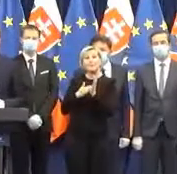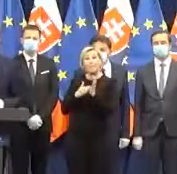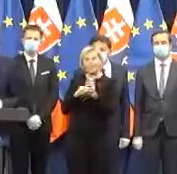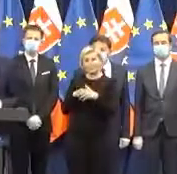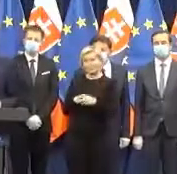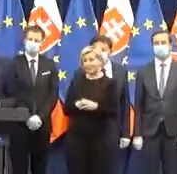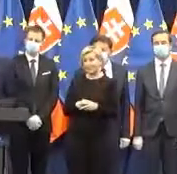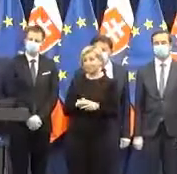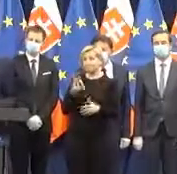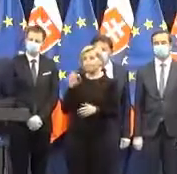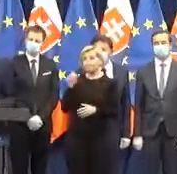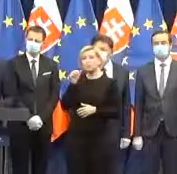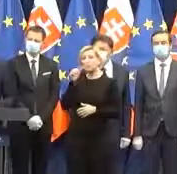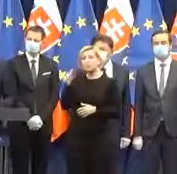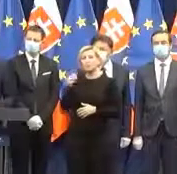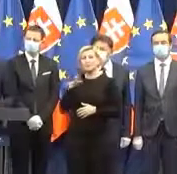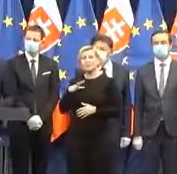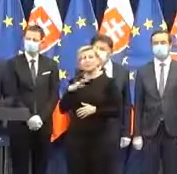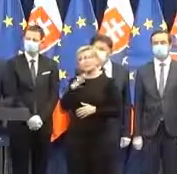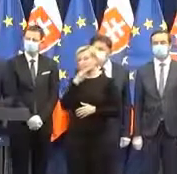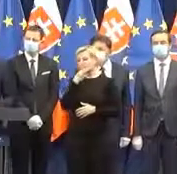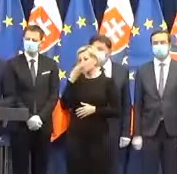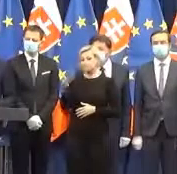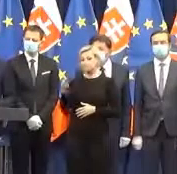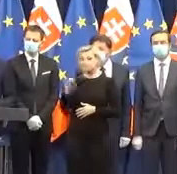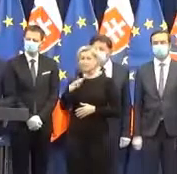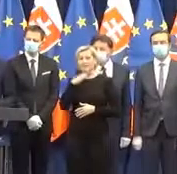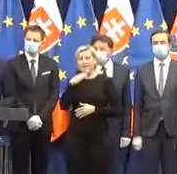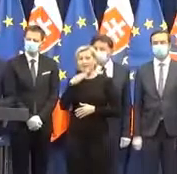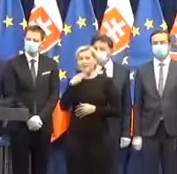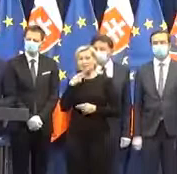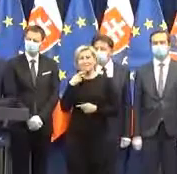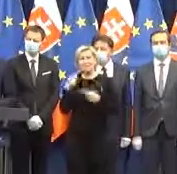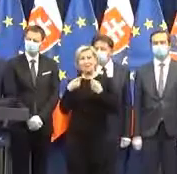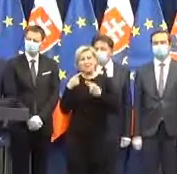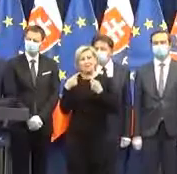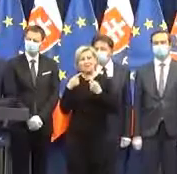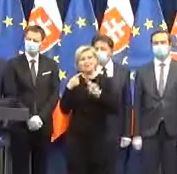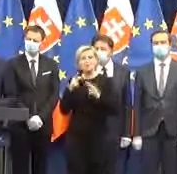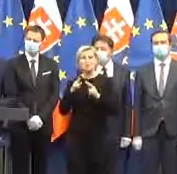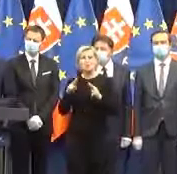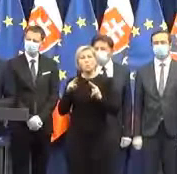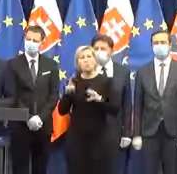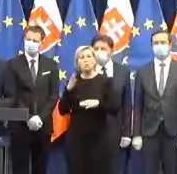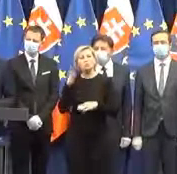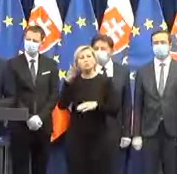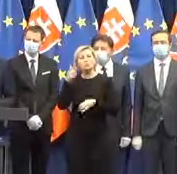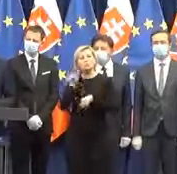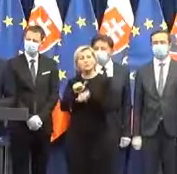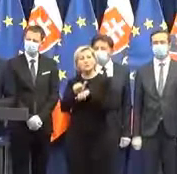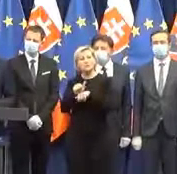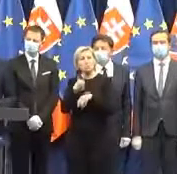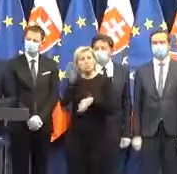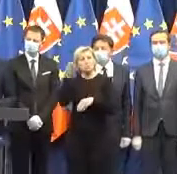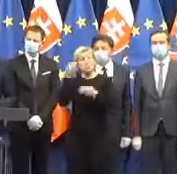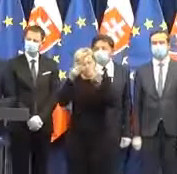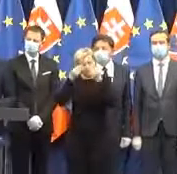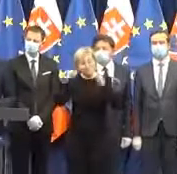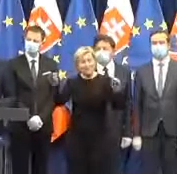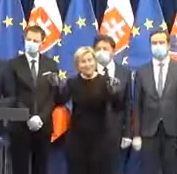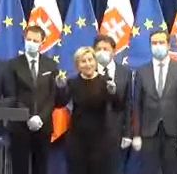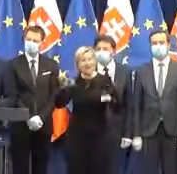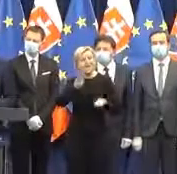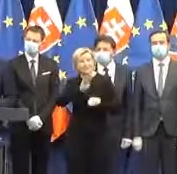Ja by som sa ale predsa chcela opýtať, dlho sa o tom hovorilo. Je možné, že vyhlásite budúci týždeň núdzový stav pre celé Slovensko? Eventuálne na